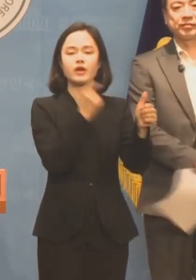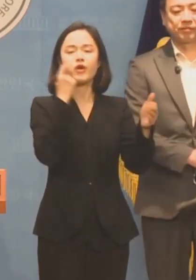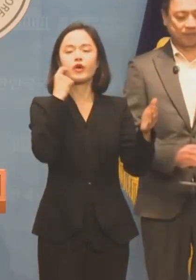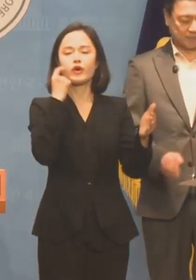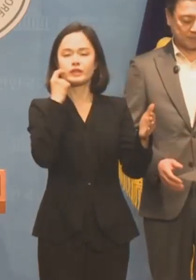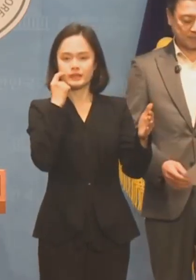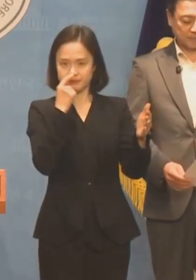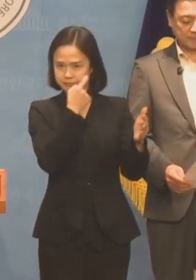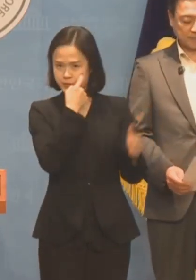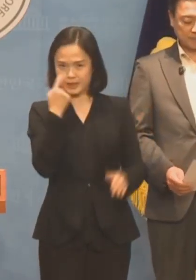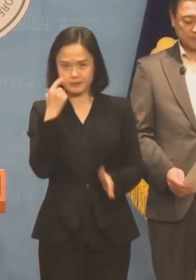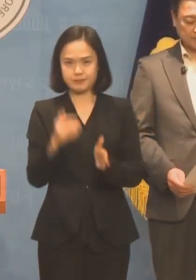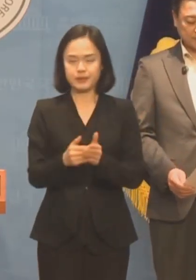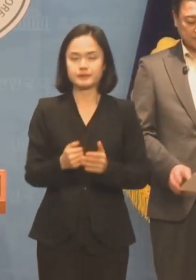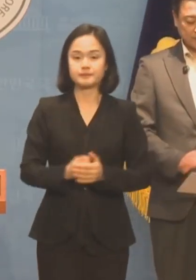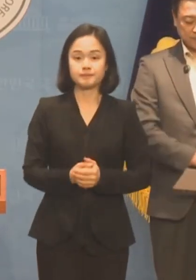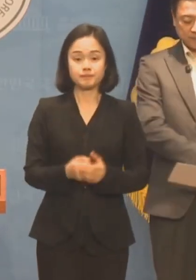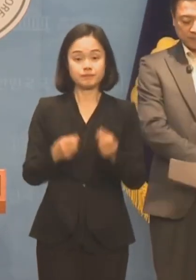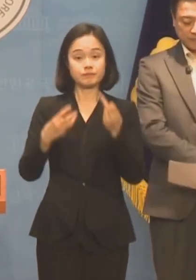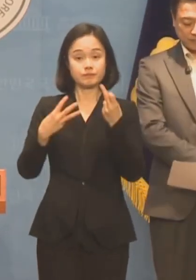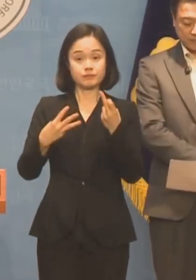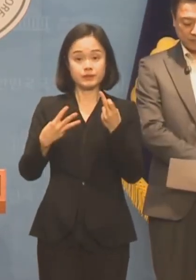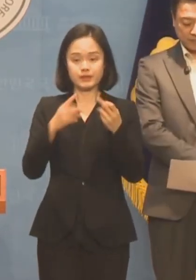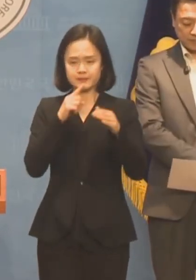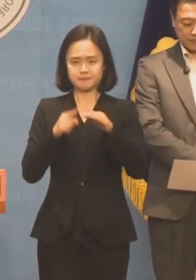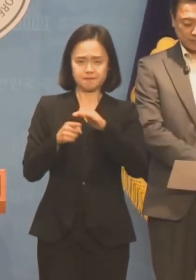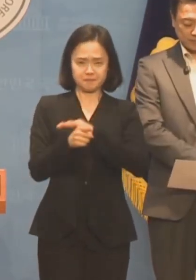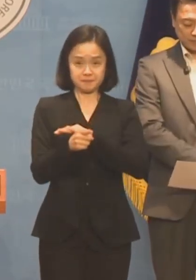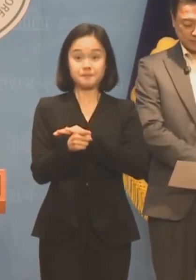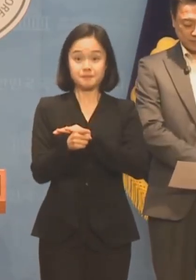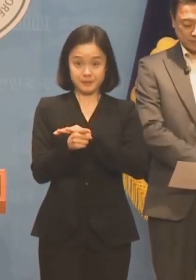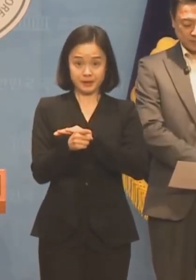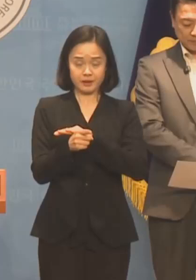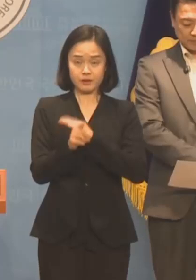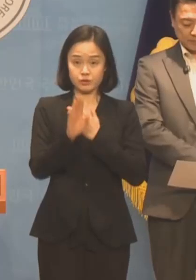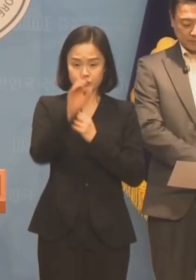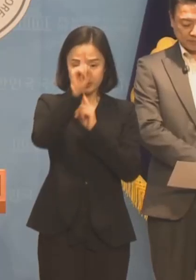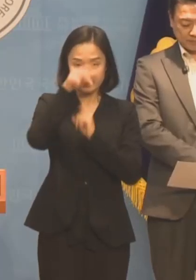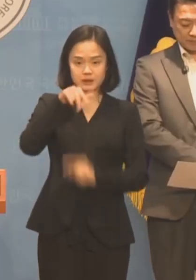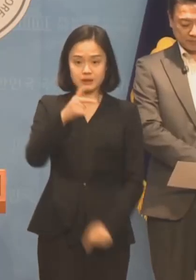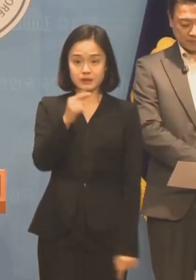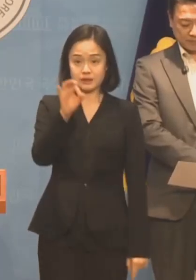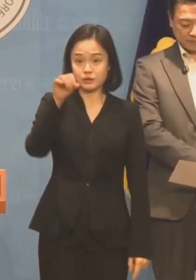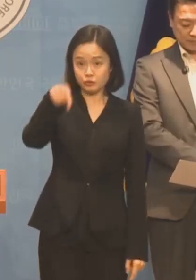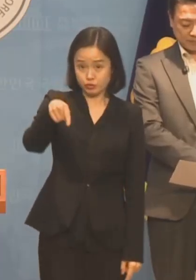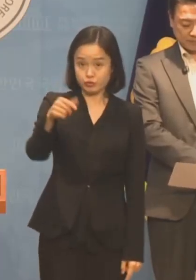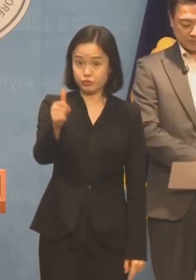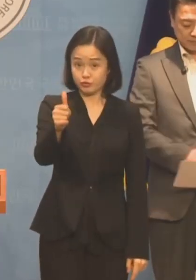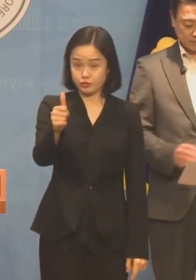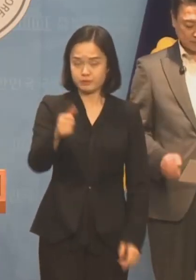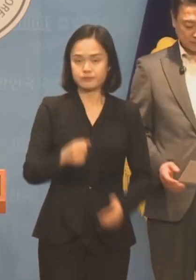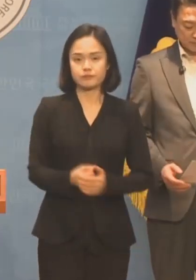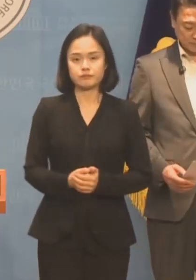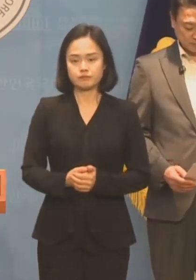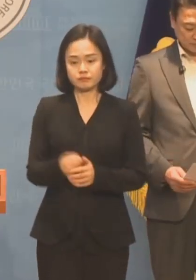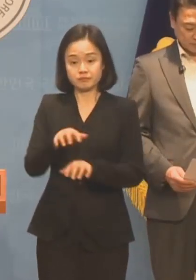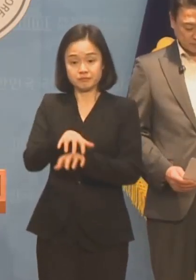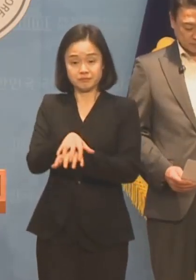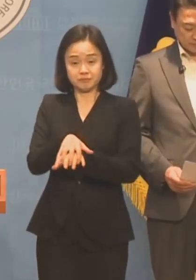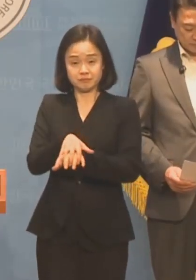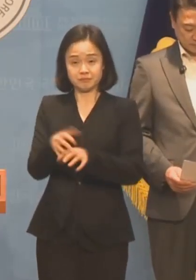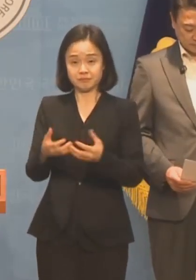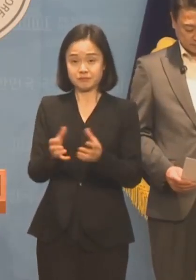셋째, 12.3 계엄 무렵에 이진우 전 사령관과 수호신 TF가 국회의